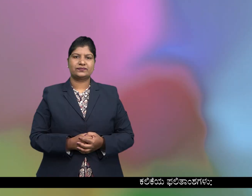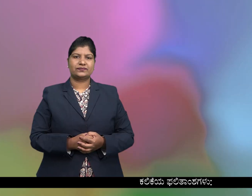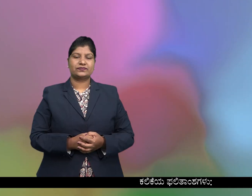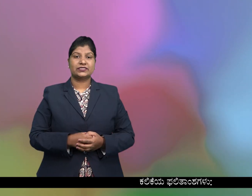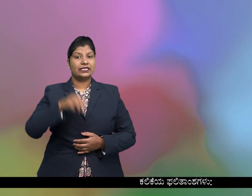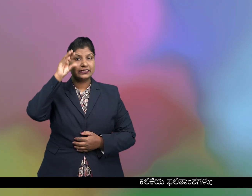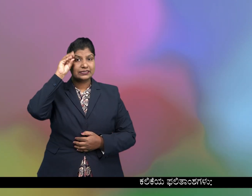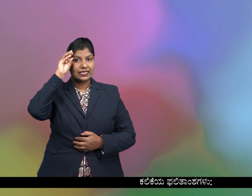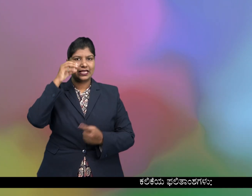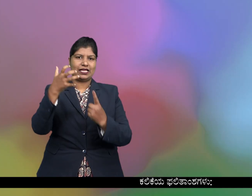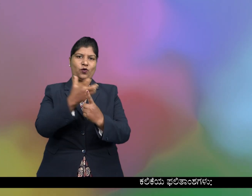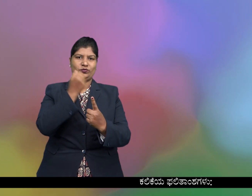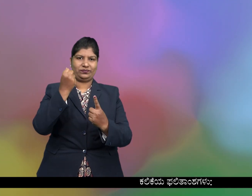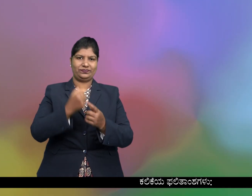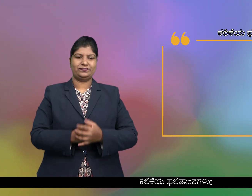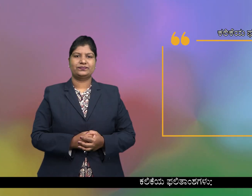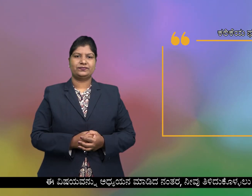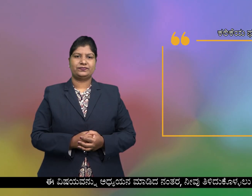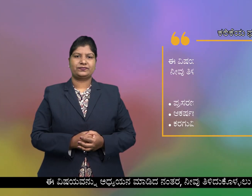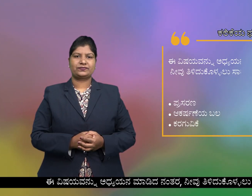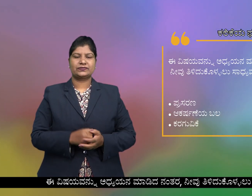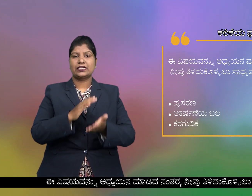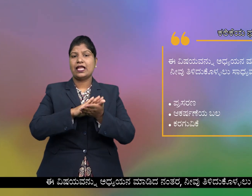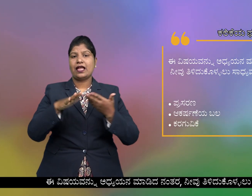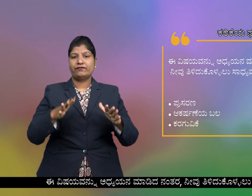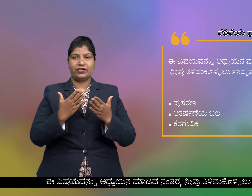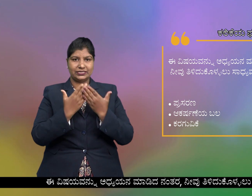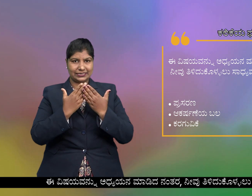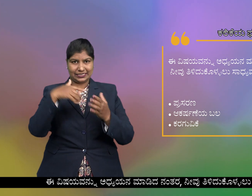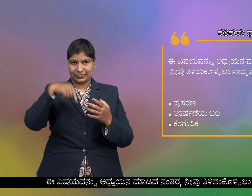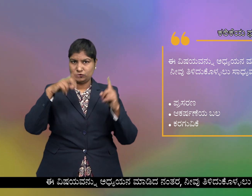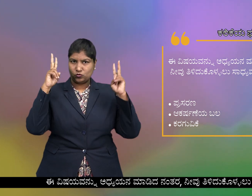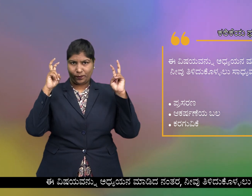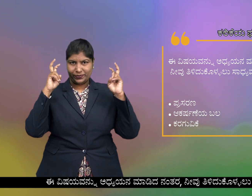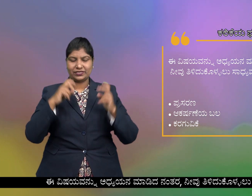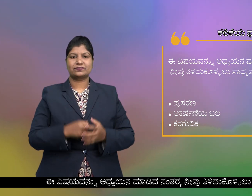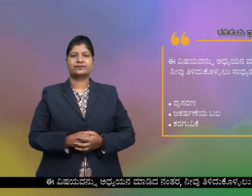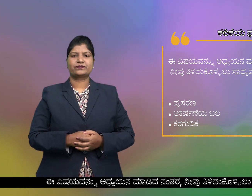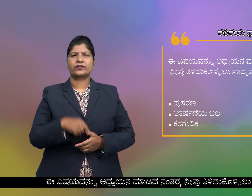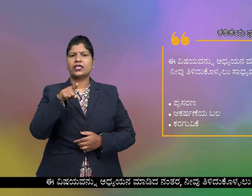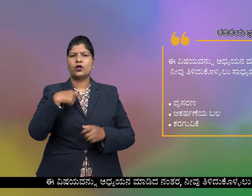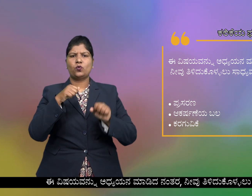ಕಲಿಕೆಯ ಫಲಿತಾಂಶಗಳು. ಈ ವಿಷಯವನ್ನ ಅಧ್ಯಯನ ಮಾಡಿದ ನಂತರ ನೀವು ತಿಳಿದುಕೊಳ್ಳಲು